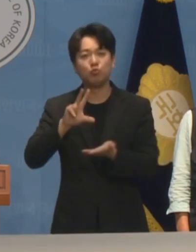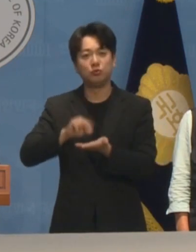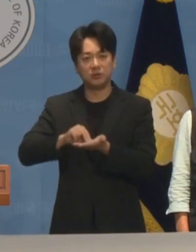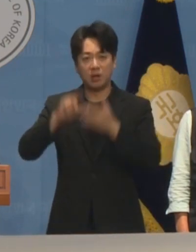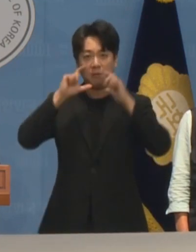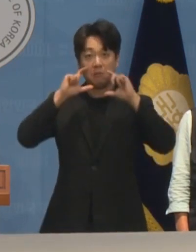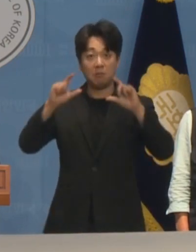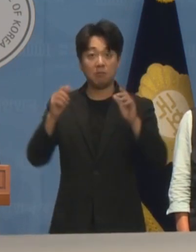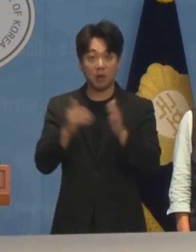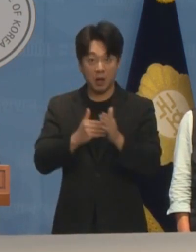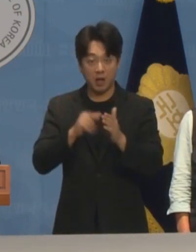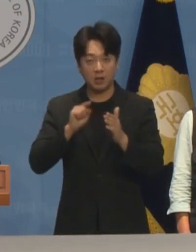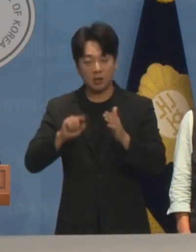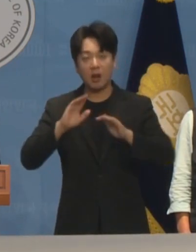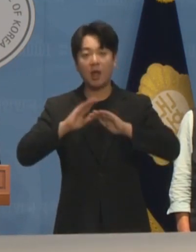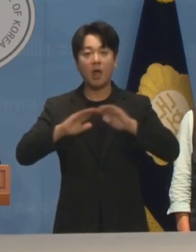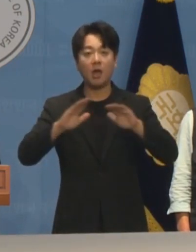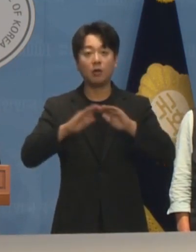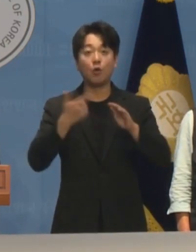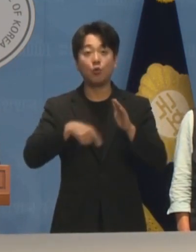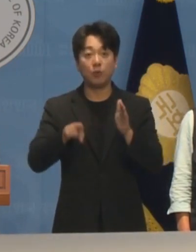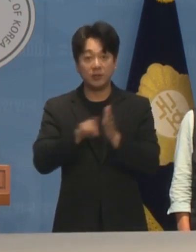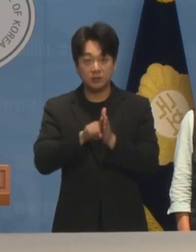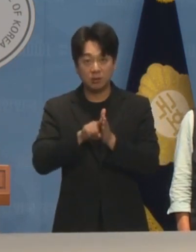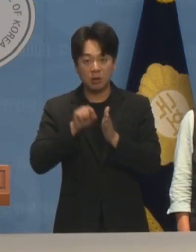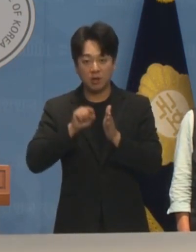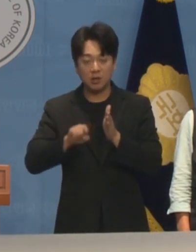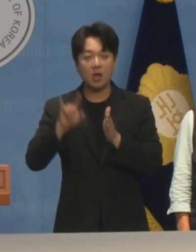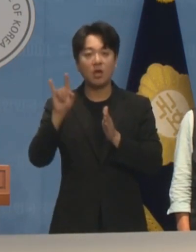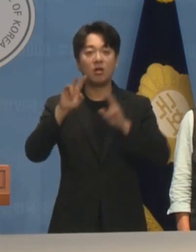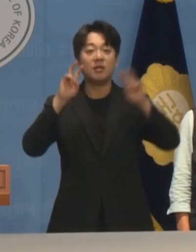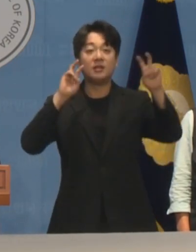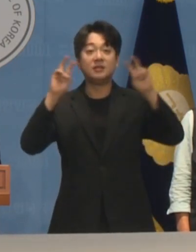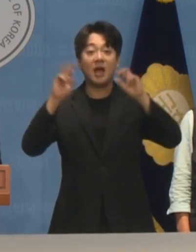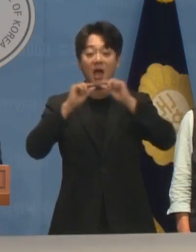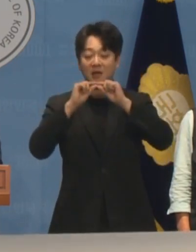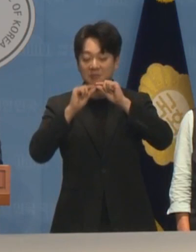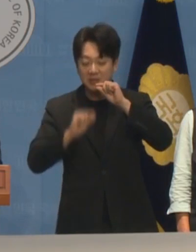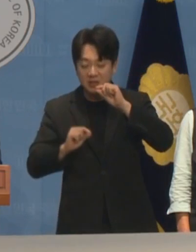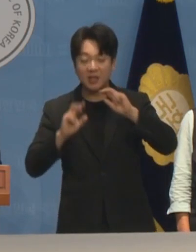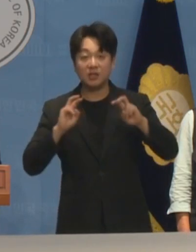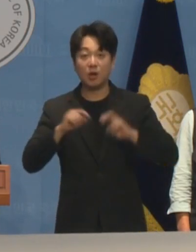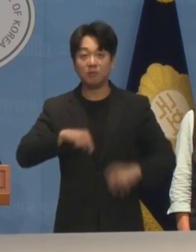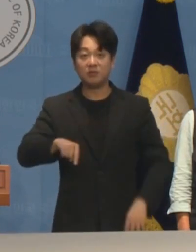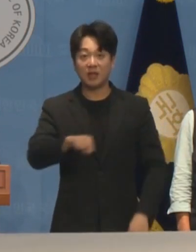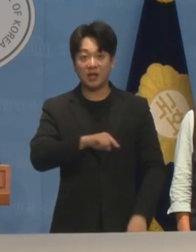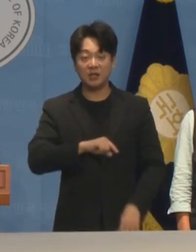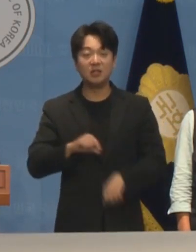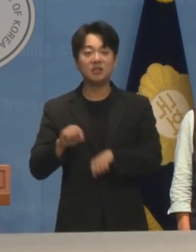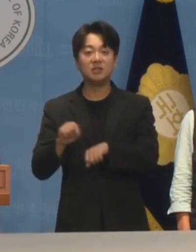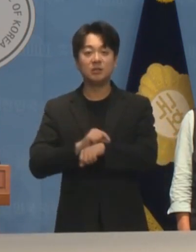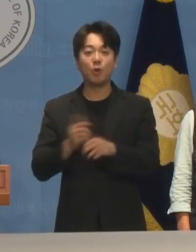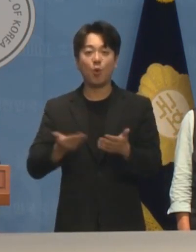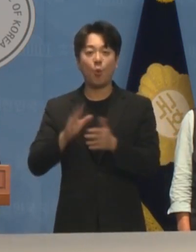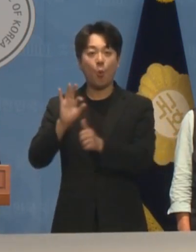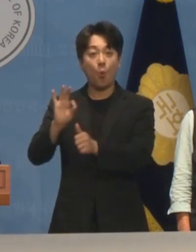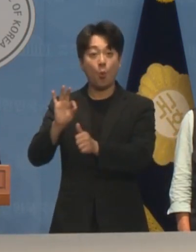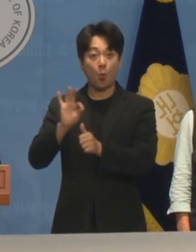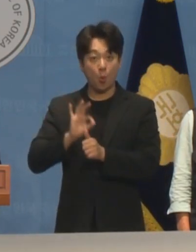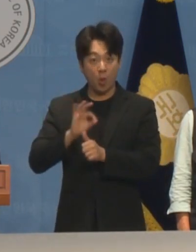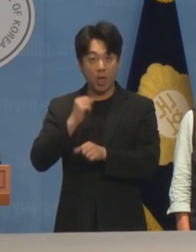달하던 불법 하도급 업체 공정을 직영화하면서 소속된 노동자들을 특별 고용과 대법원 판결에